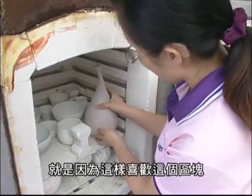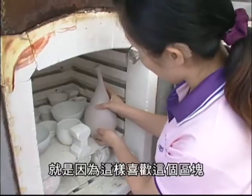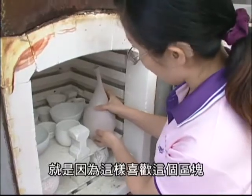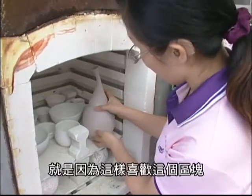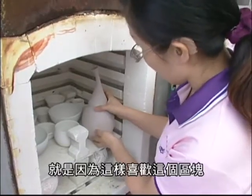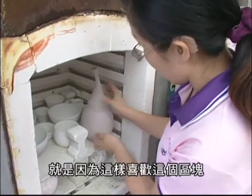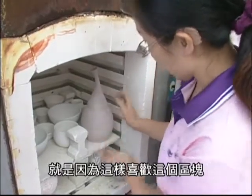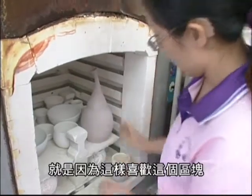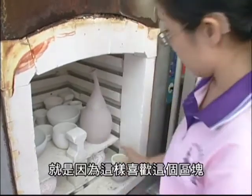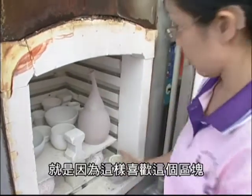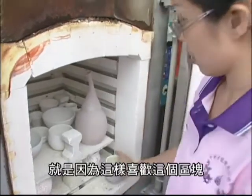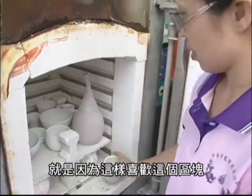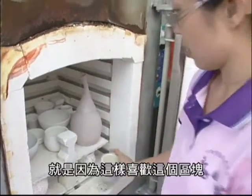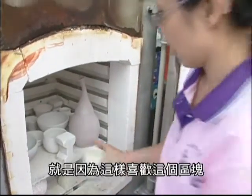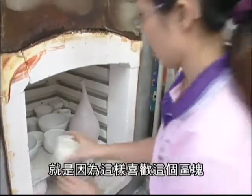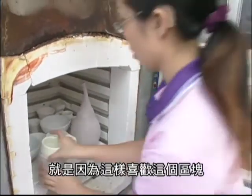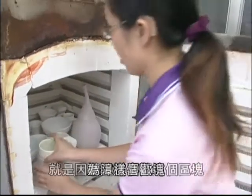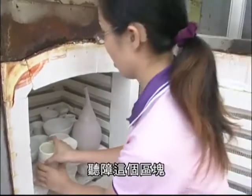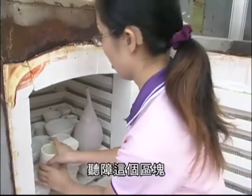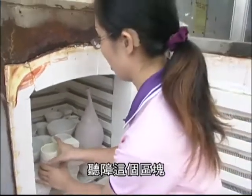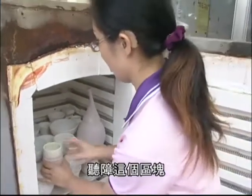这样喜欢这个区块，听障这个区块，